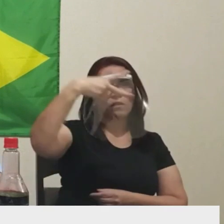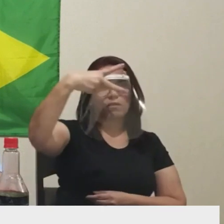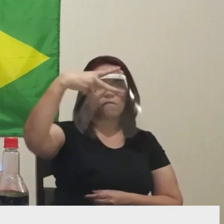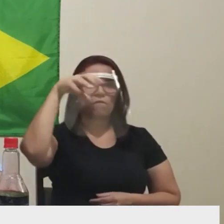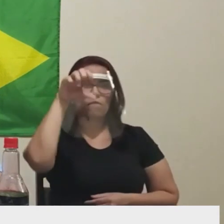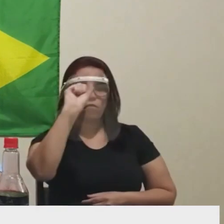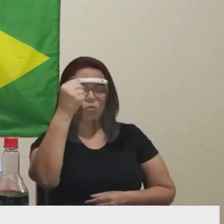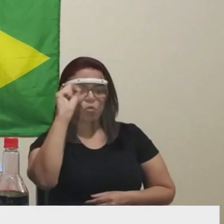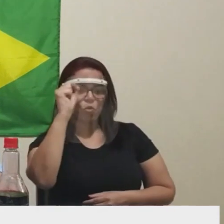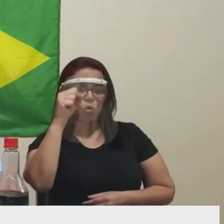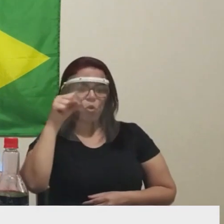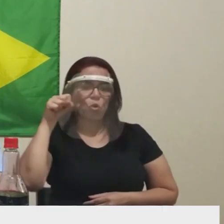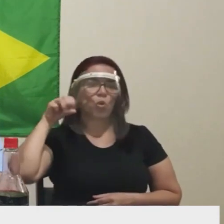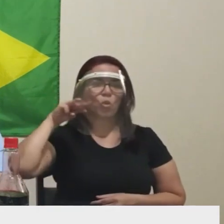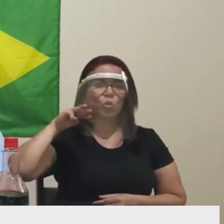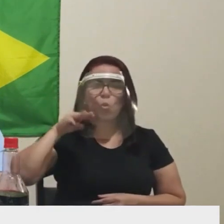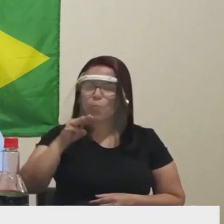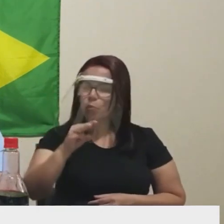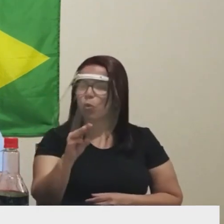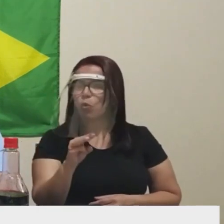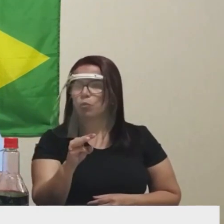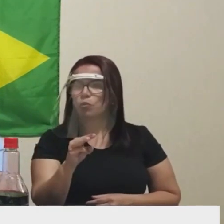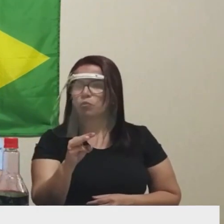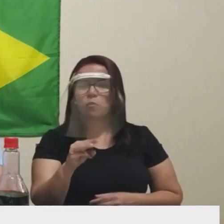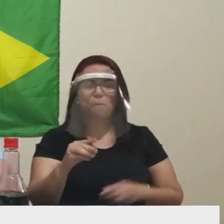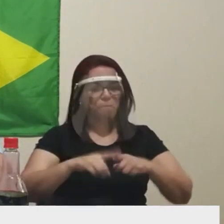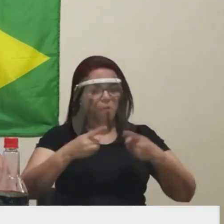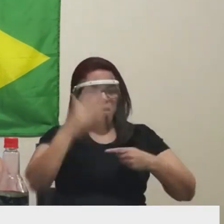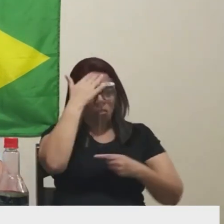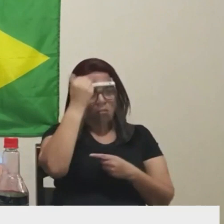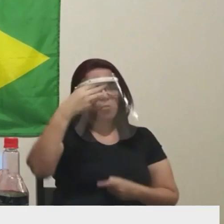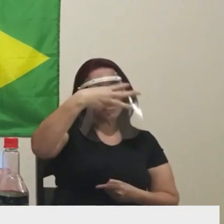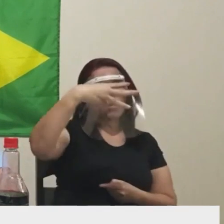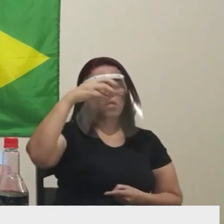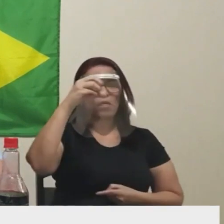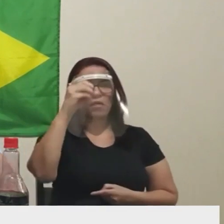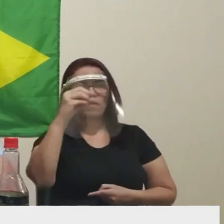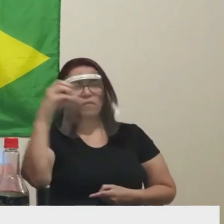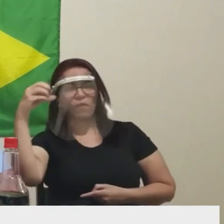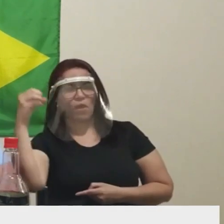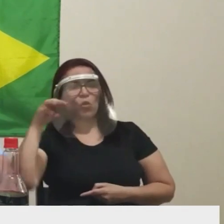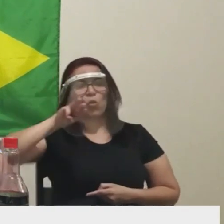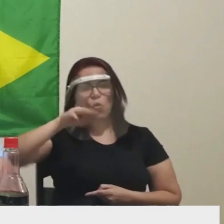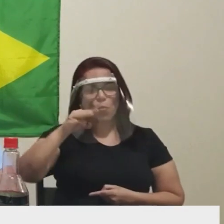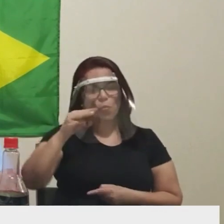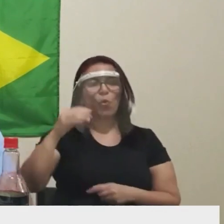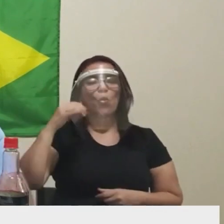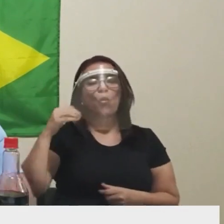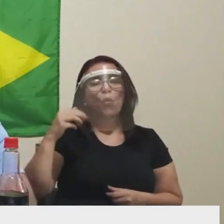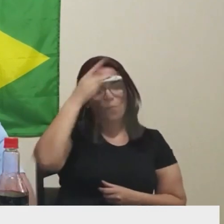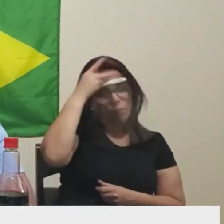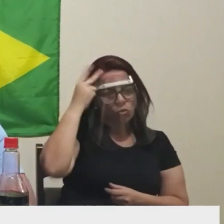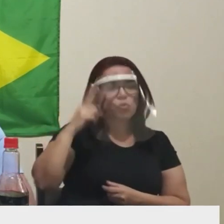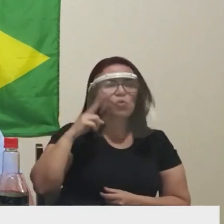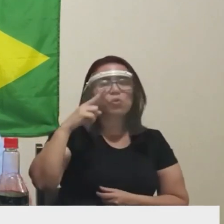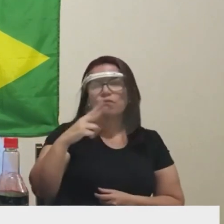mas nós sabemos aqui que ultrapassa 300 mil pessoas, né, que assistem isso aqui, tendo visto outros sites, outros